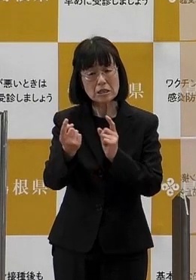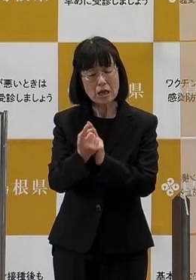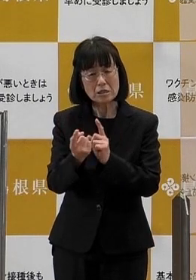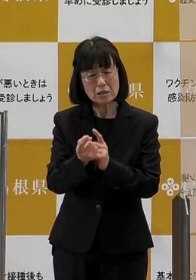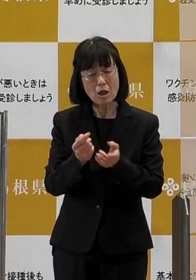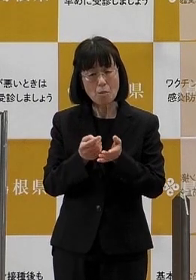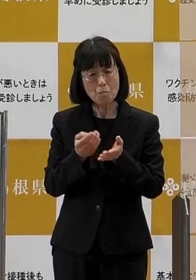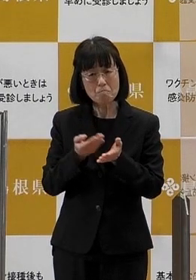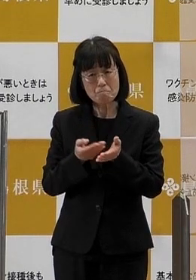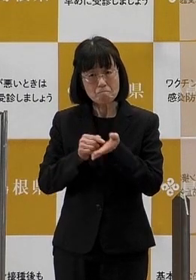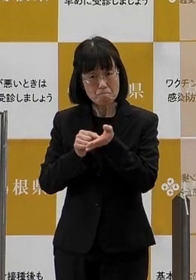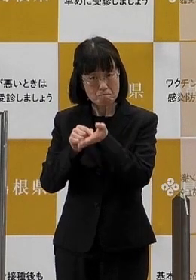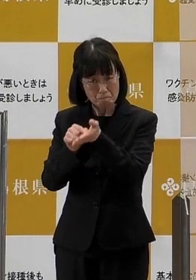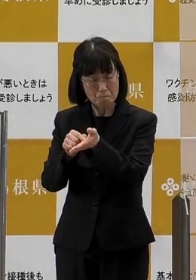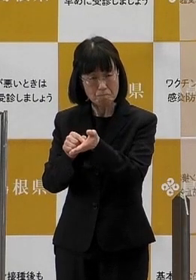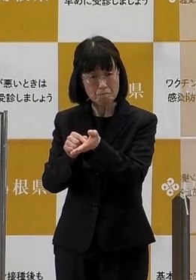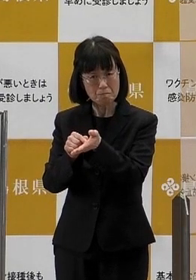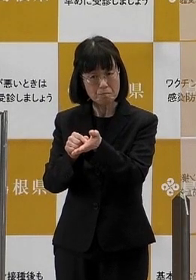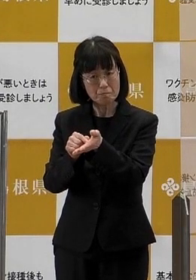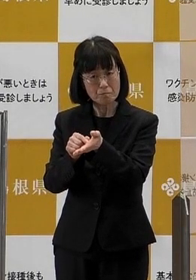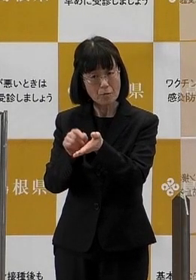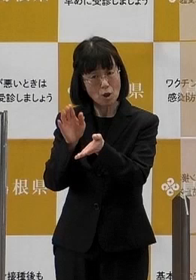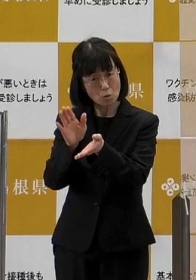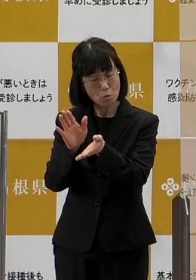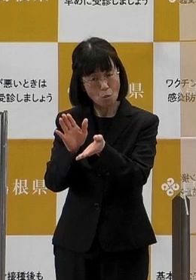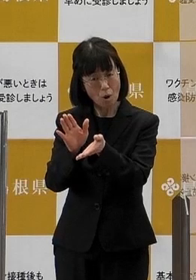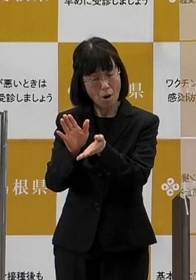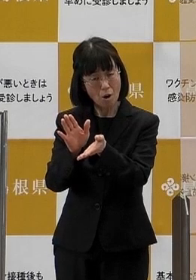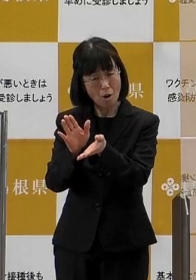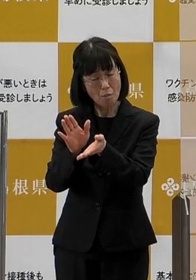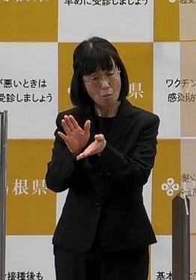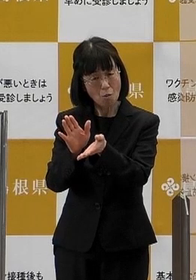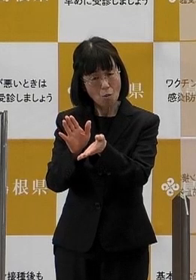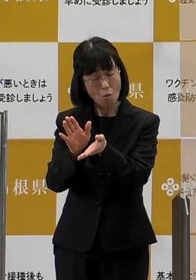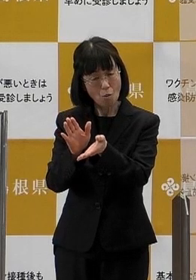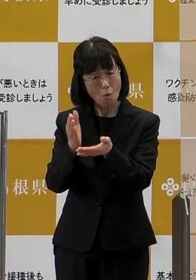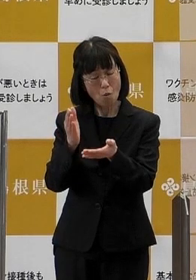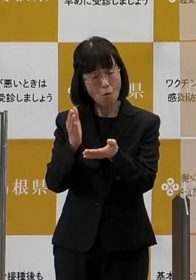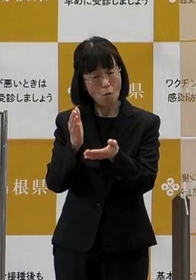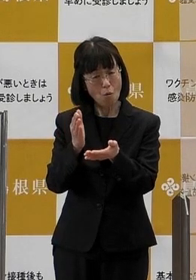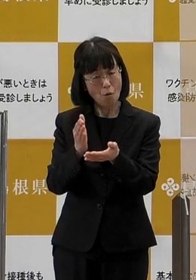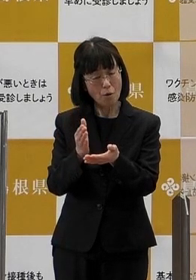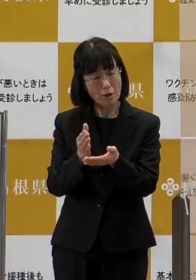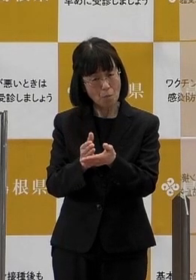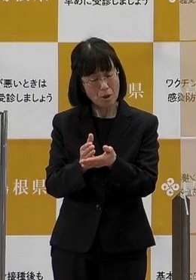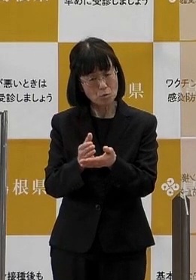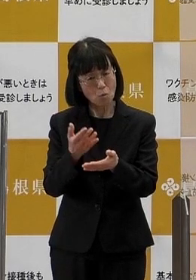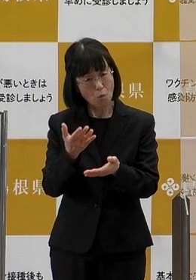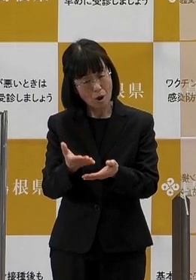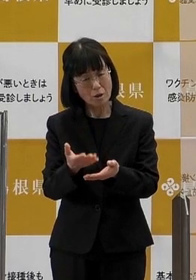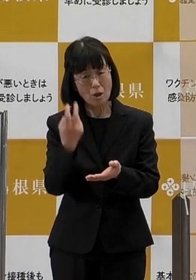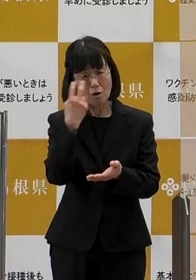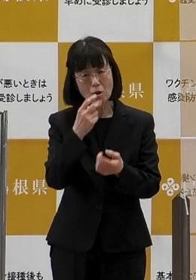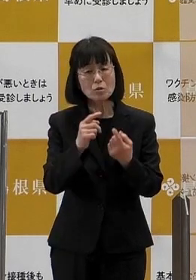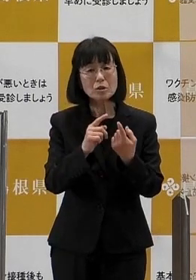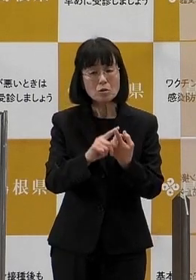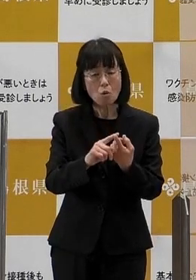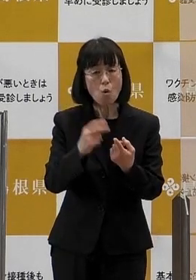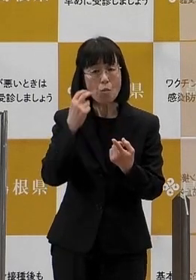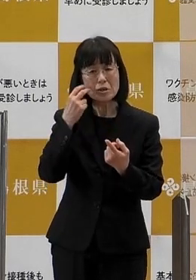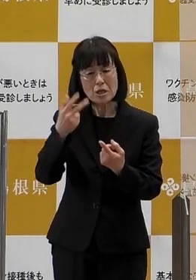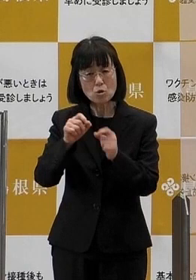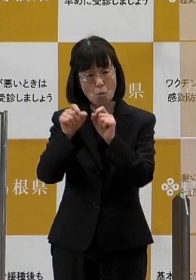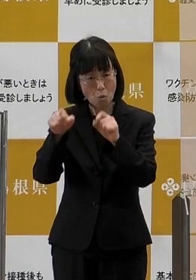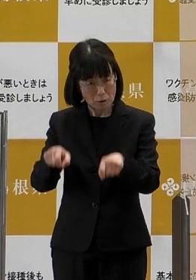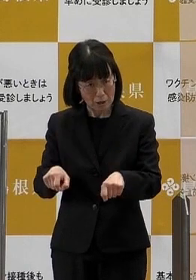というふうな、何ですか、そういったことでいいのかというのを確認とですね、まあ、とはいえその先ほど松江市問題とおっしゃったように、